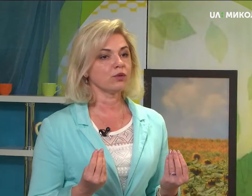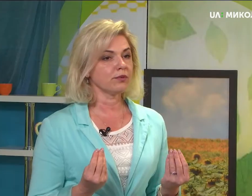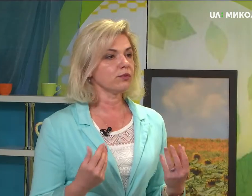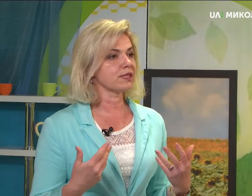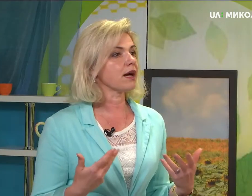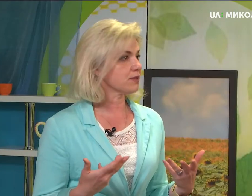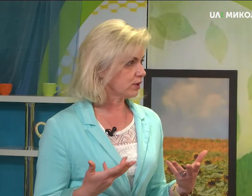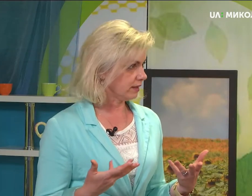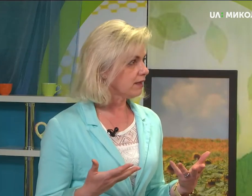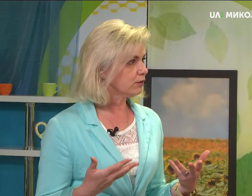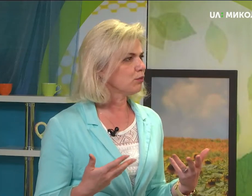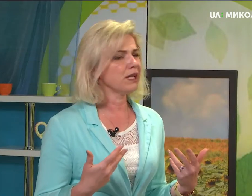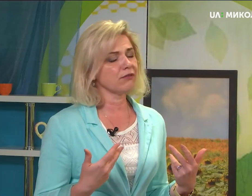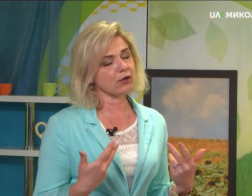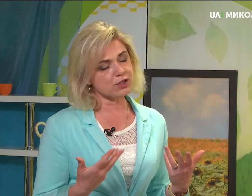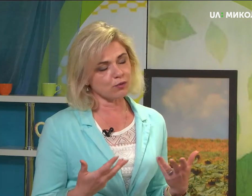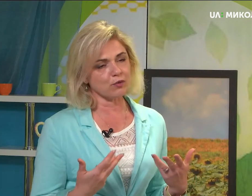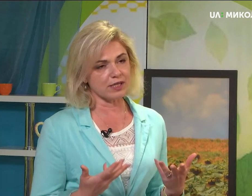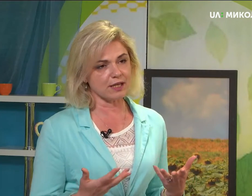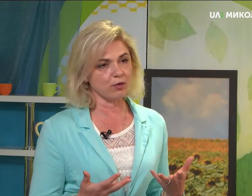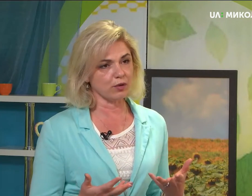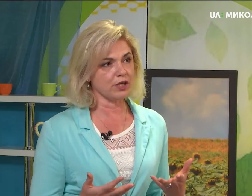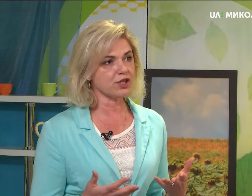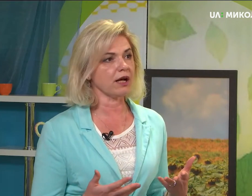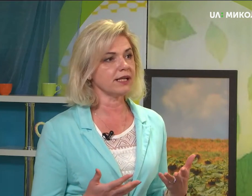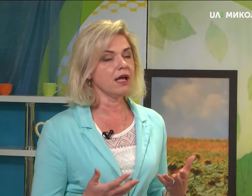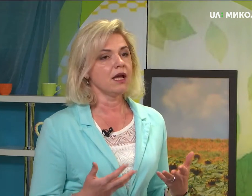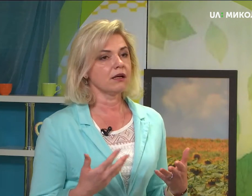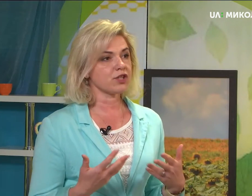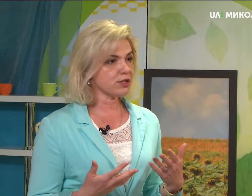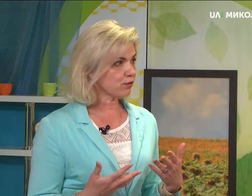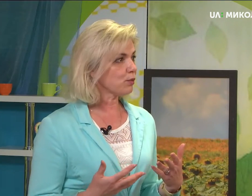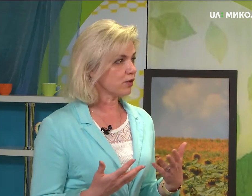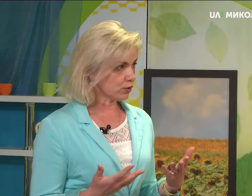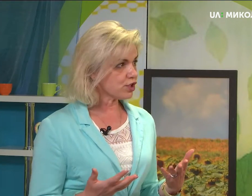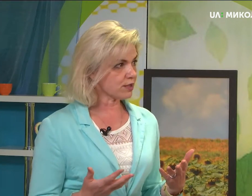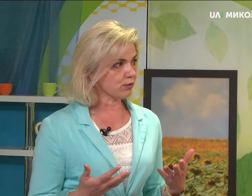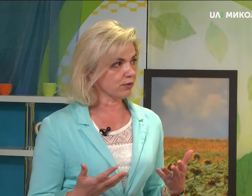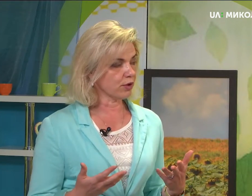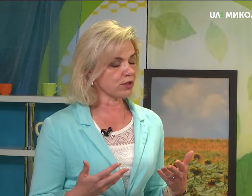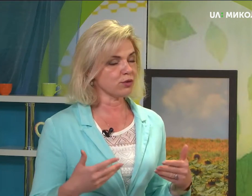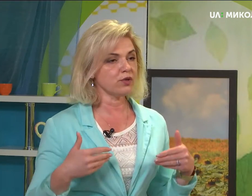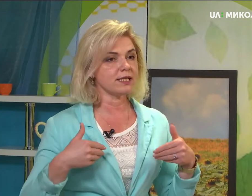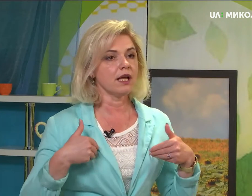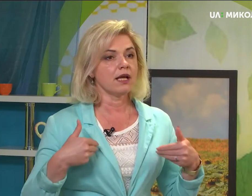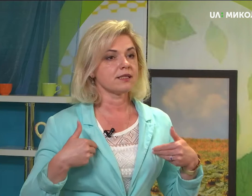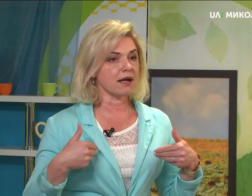ну, здравствуйте, так? Ми використовуємо в українській мові річ, але в жестовому мові слів'ям, воно часто використовується